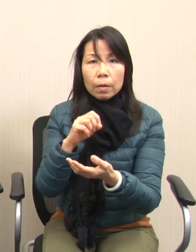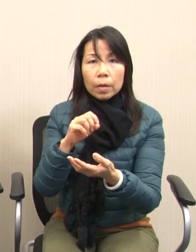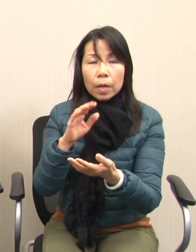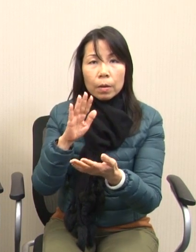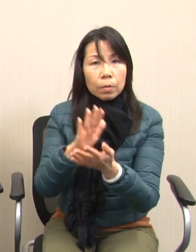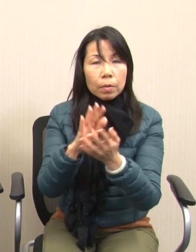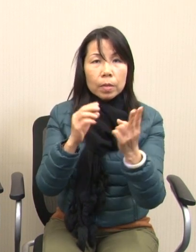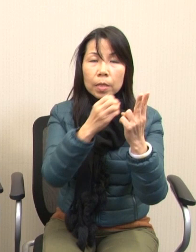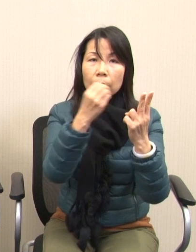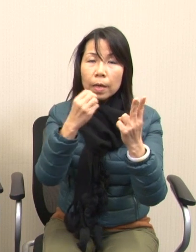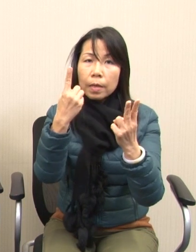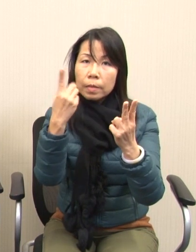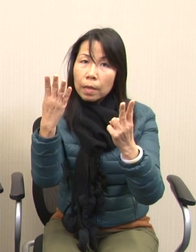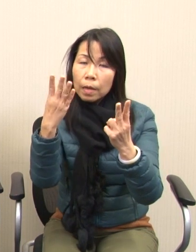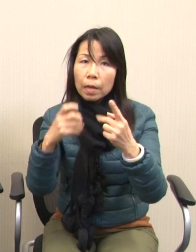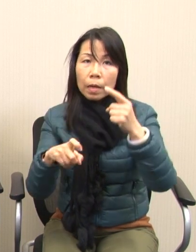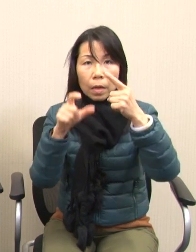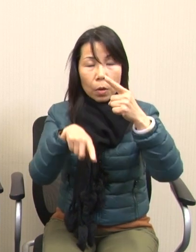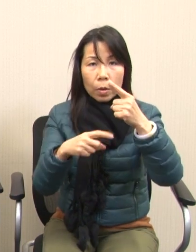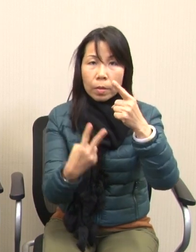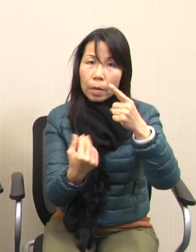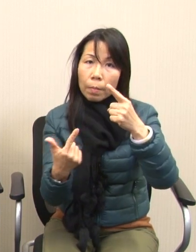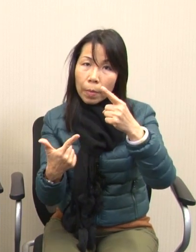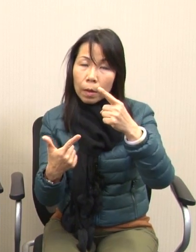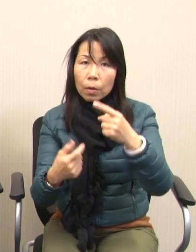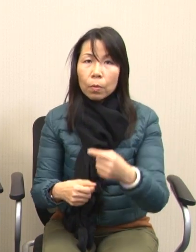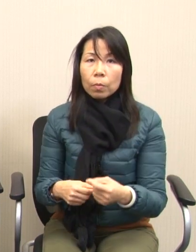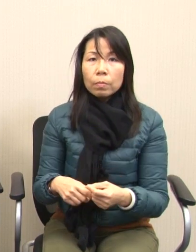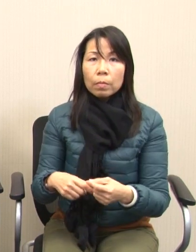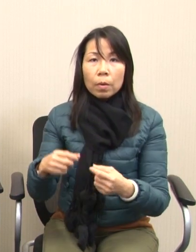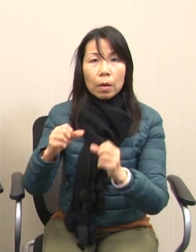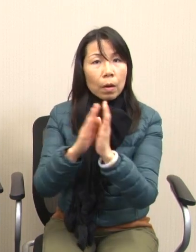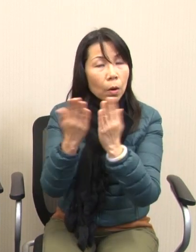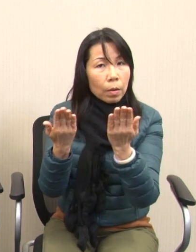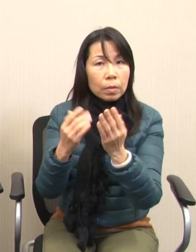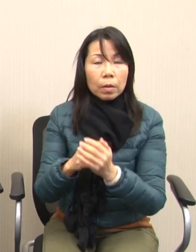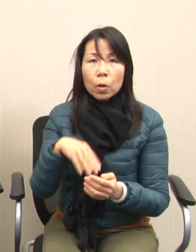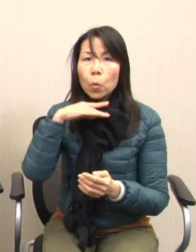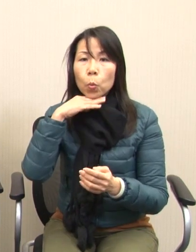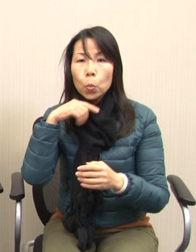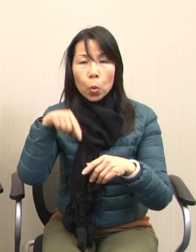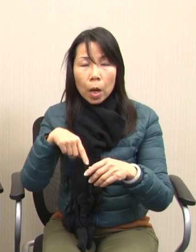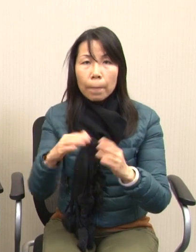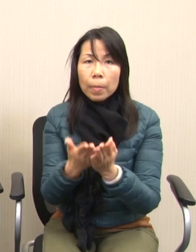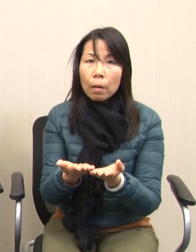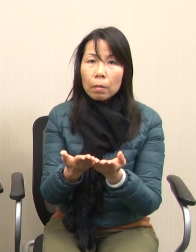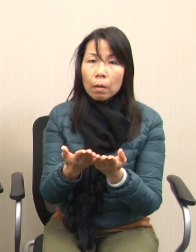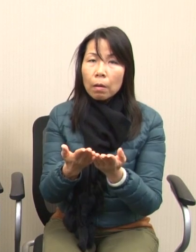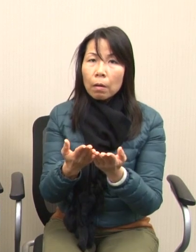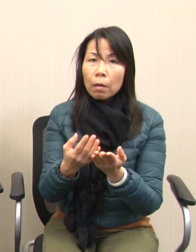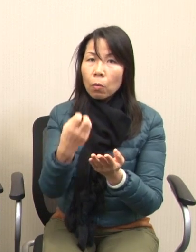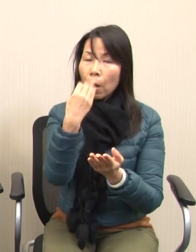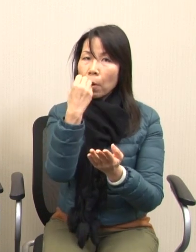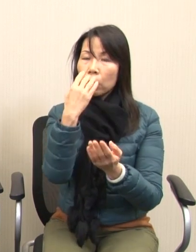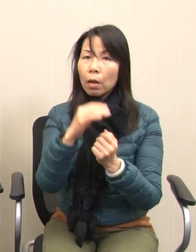嘅9月28號開始嘅。如果今日你同我講就係話，哦，唔好意思啊，哥，我哋冇